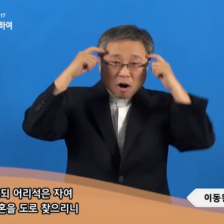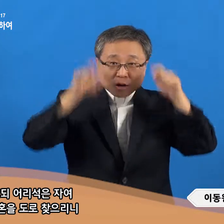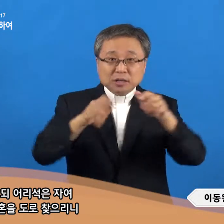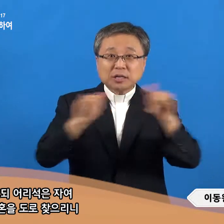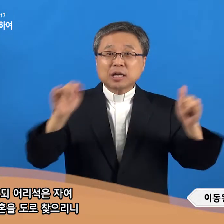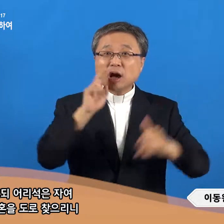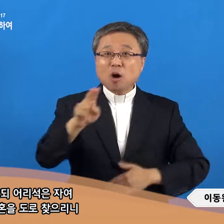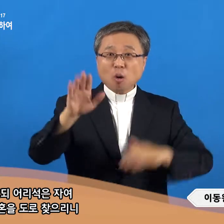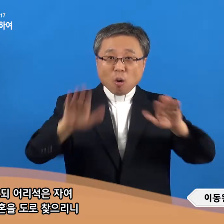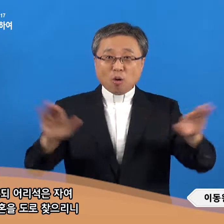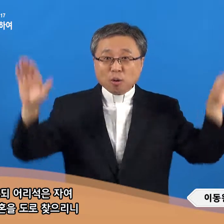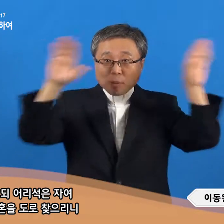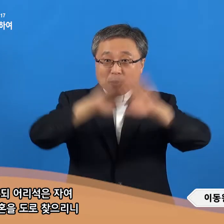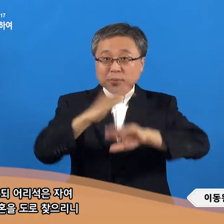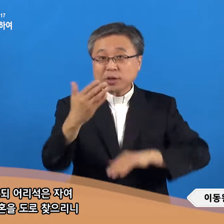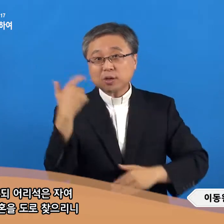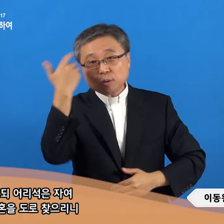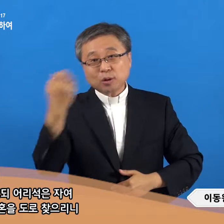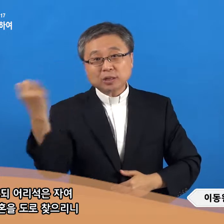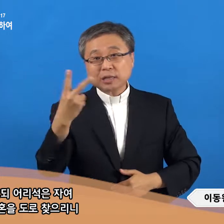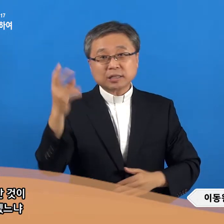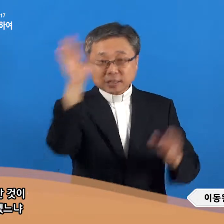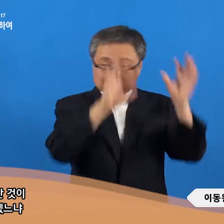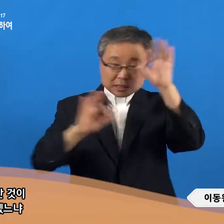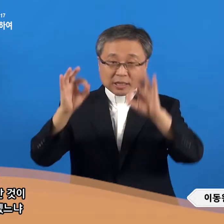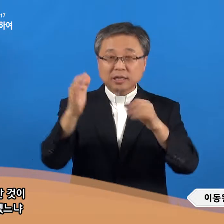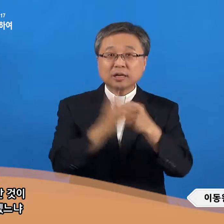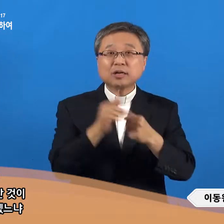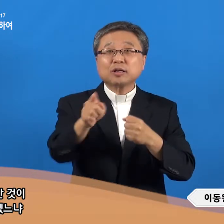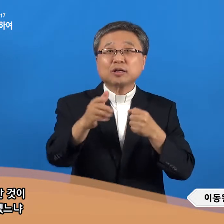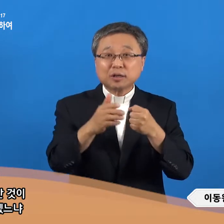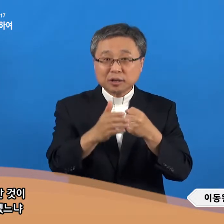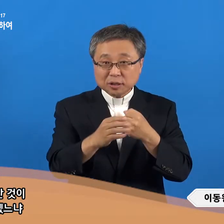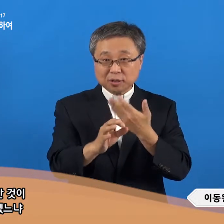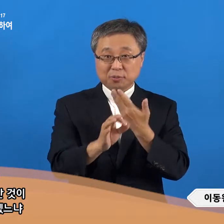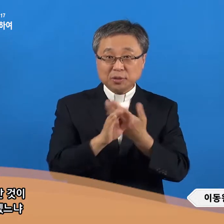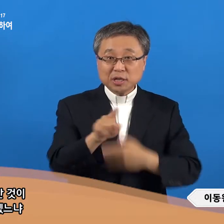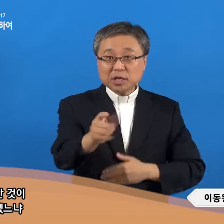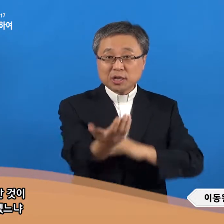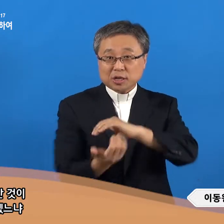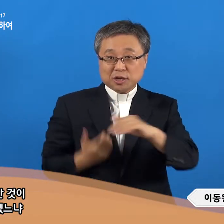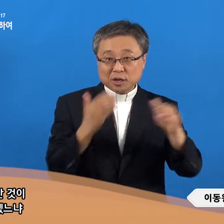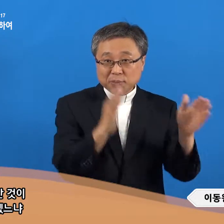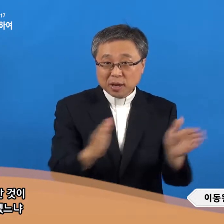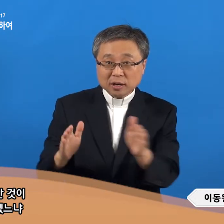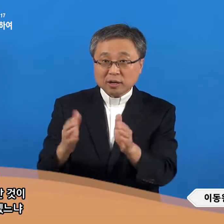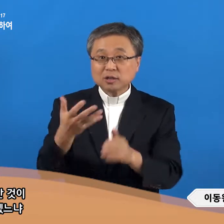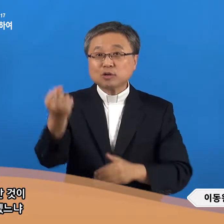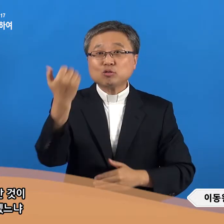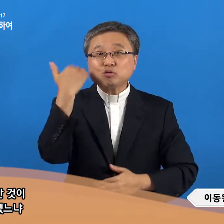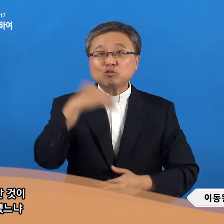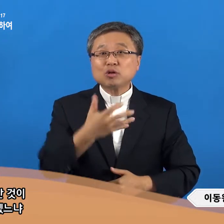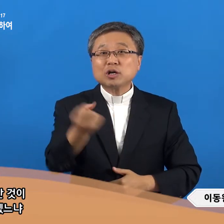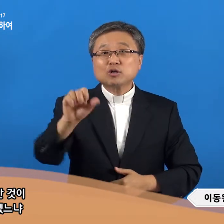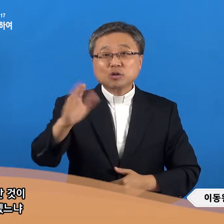자여 오늘 밤에 내 영혼을 도로 찾으리니 그러면 내 예비한 것이 누구의 것이 되겠느냐. 말짱어 것이죠.